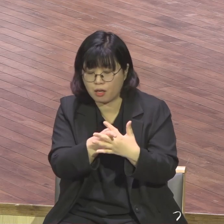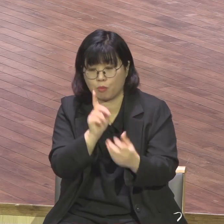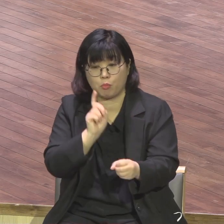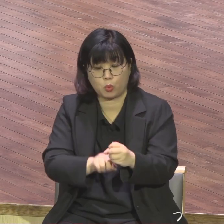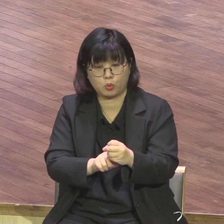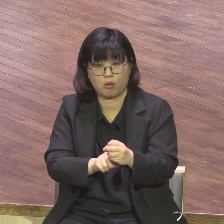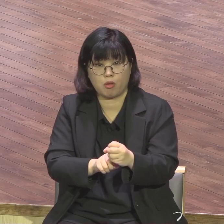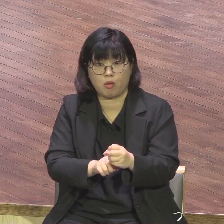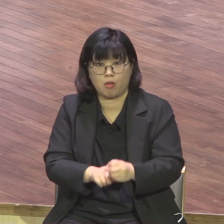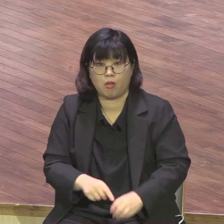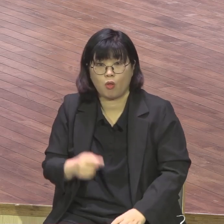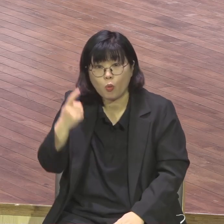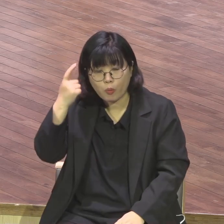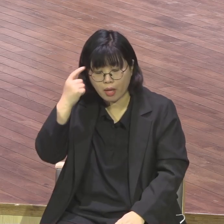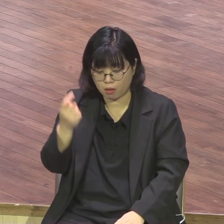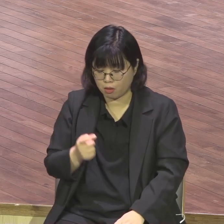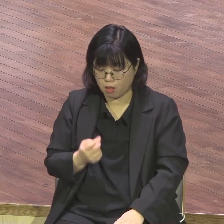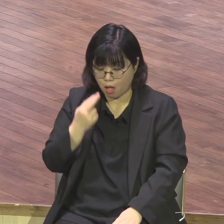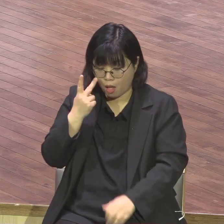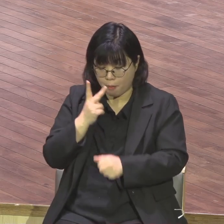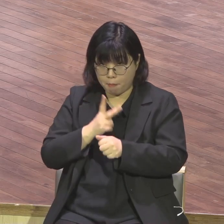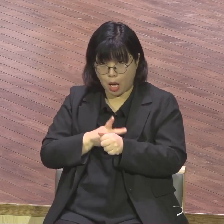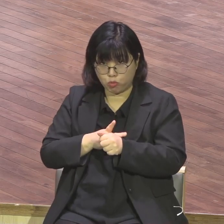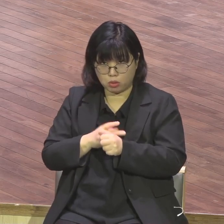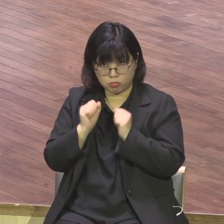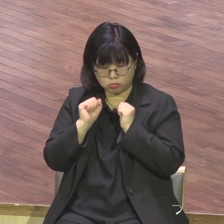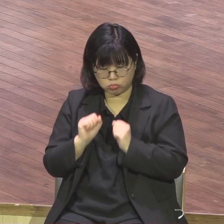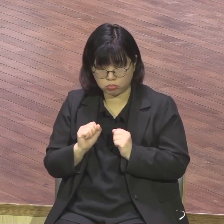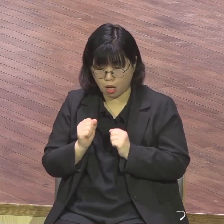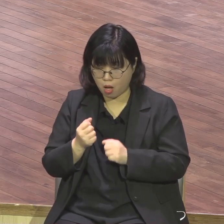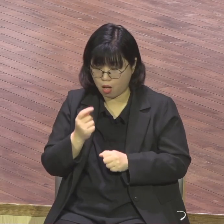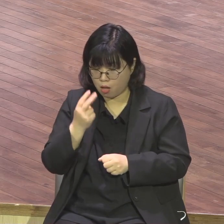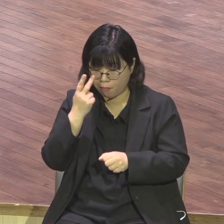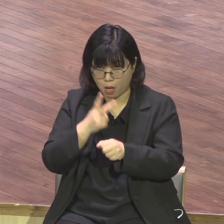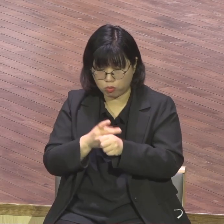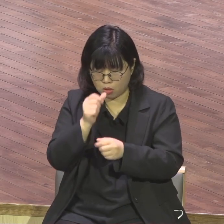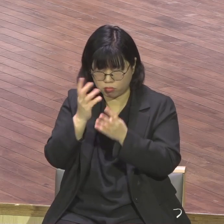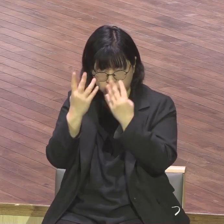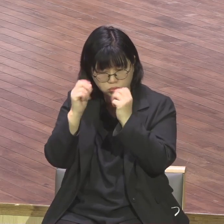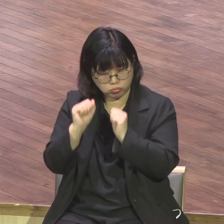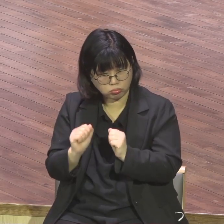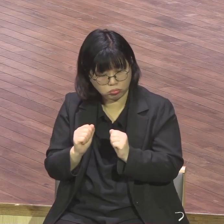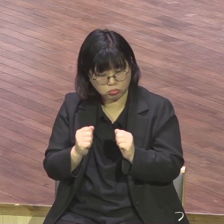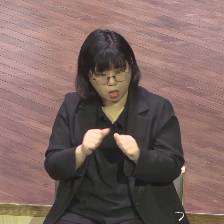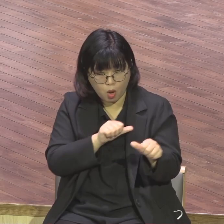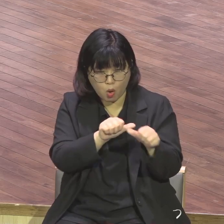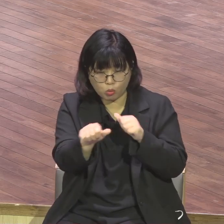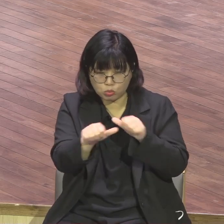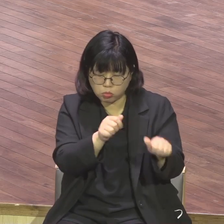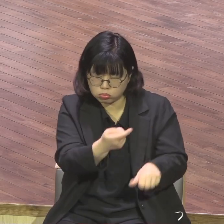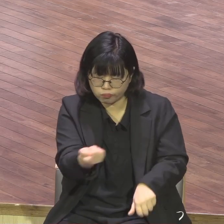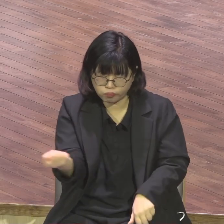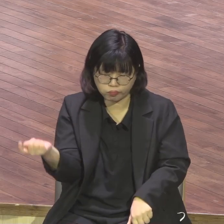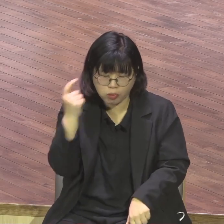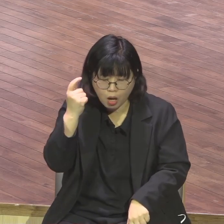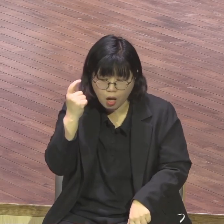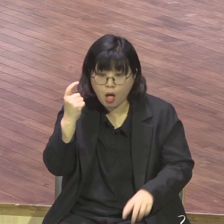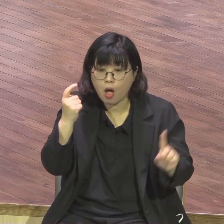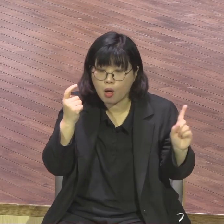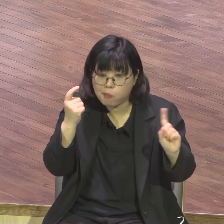바울이 받은 보고에 의하면 지금 빌립보 교회 안에 분쟁이 있어요. 이걸 들은 것입니다.